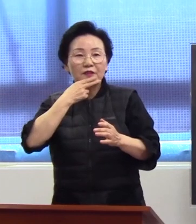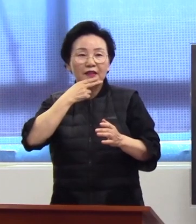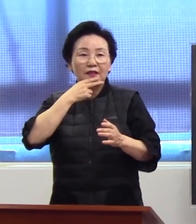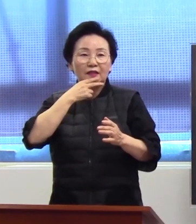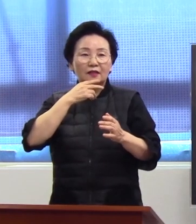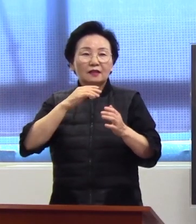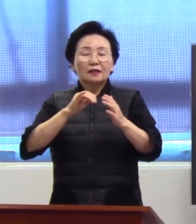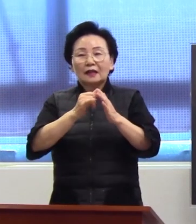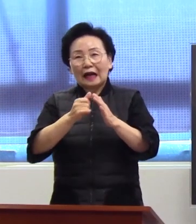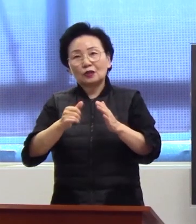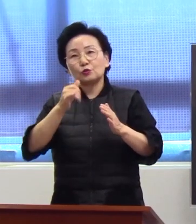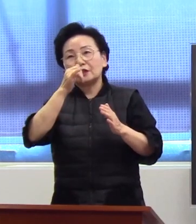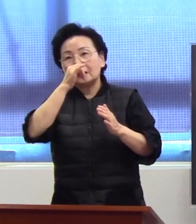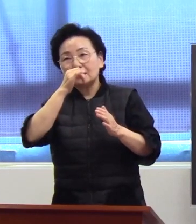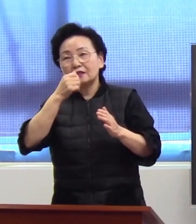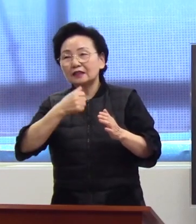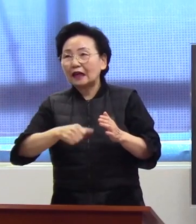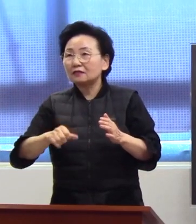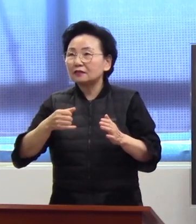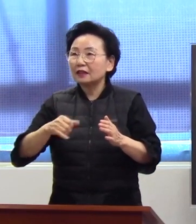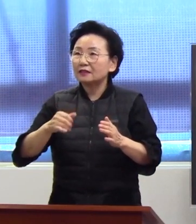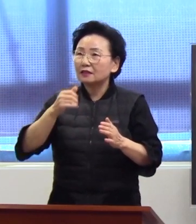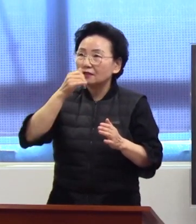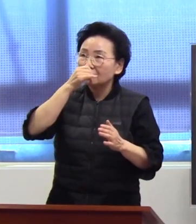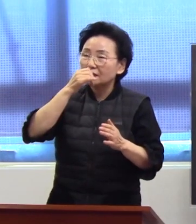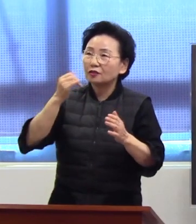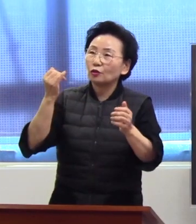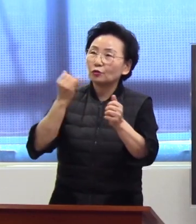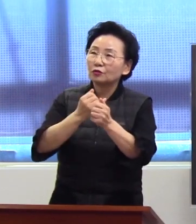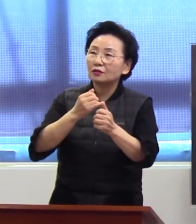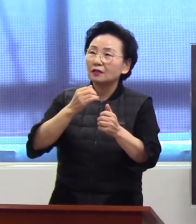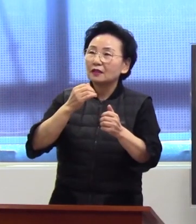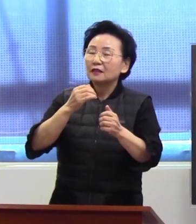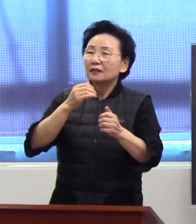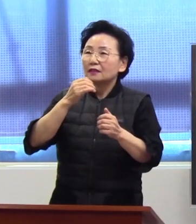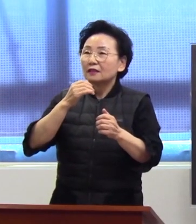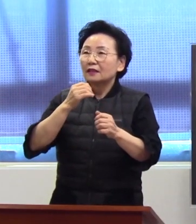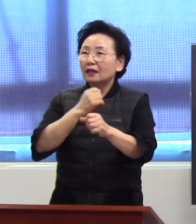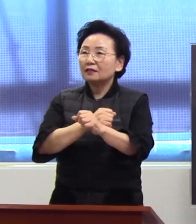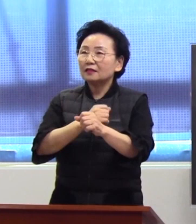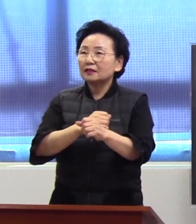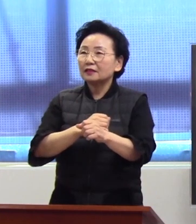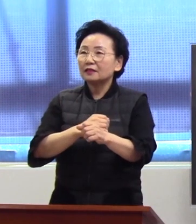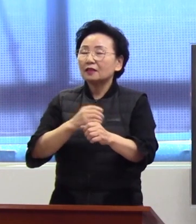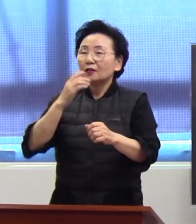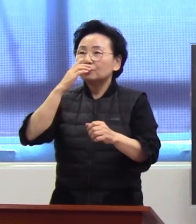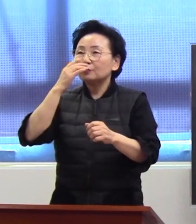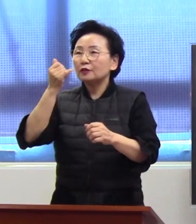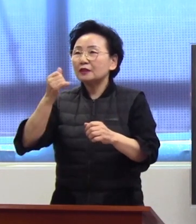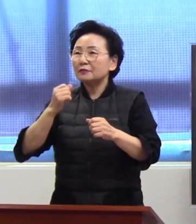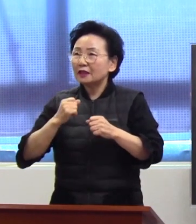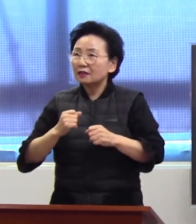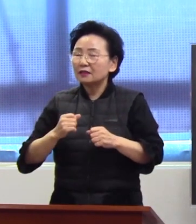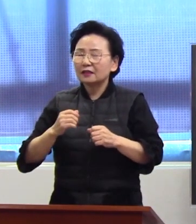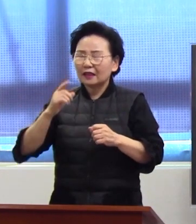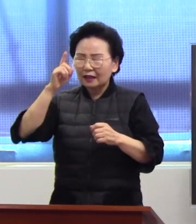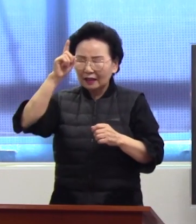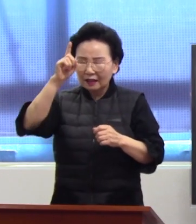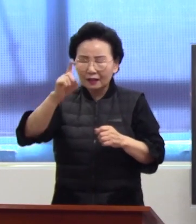없더래. 가족이 있는지 아들 딸이 있는지 결혼을 했는지 부모님이 계신지